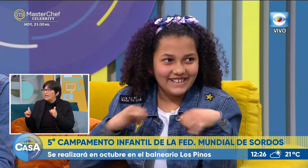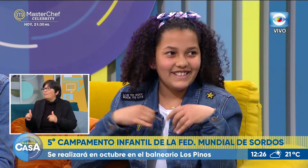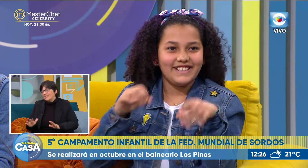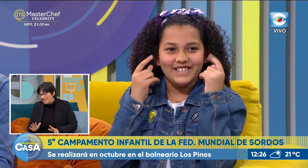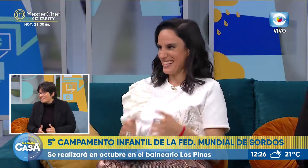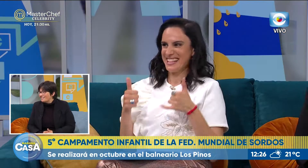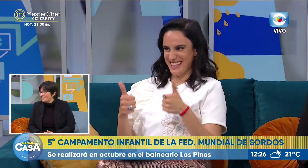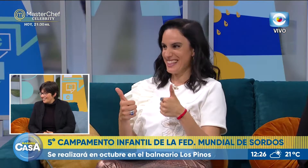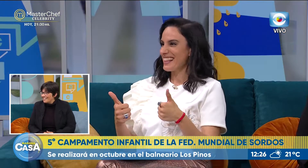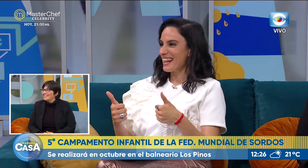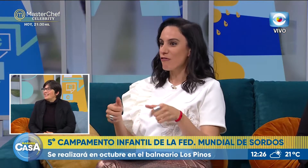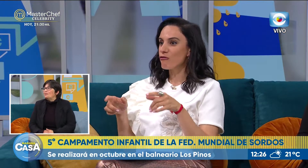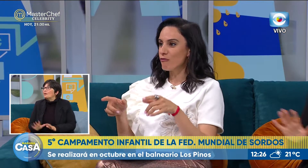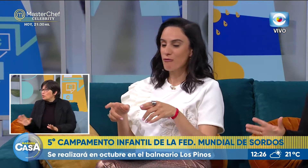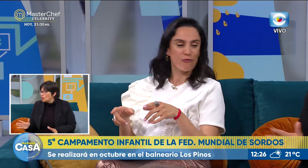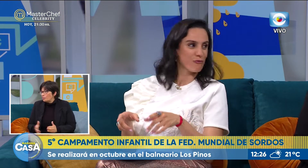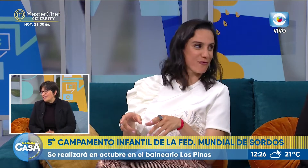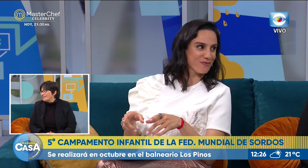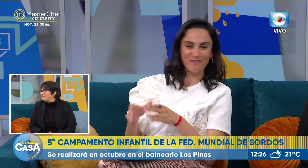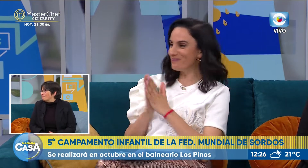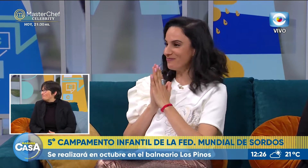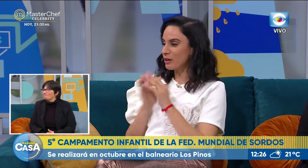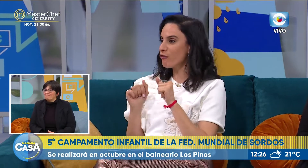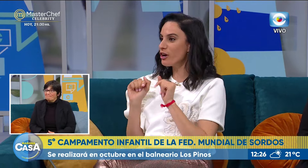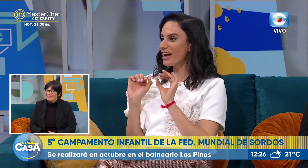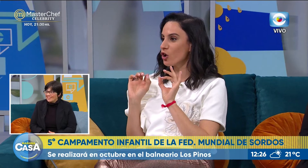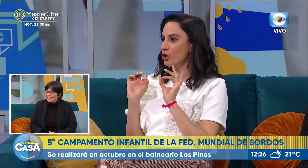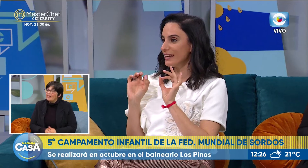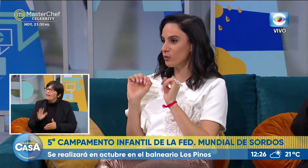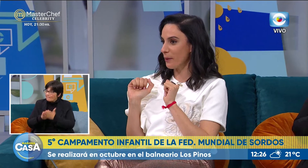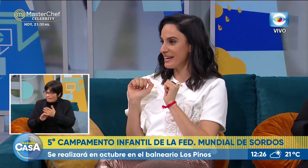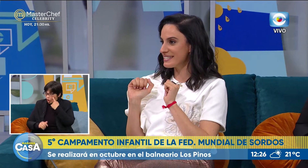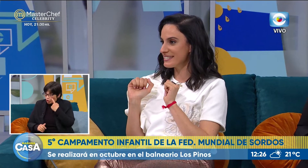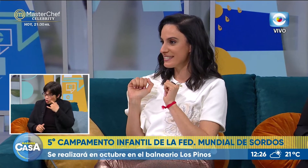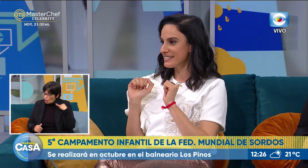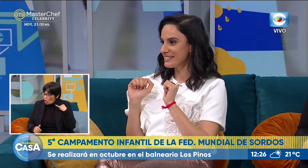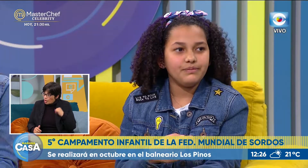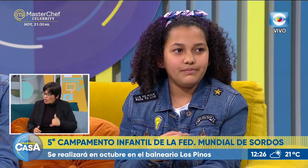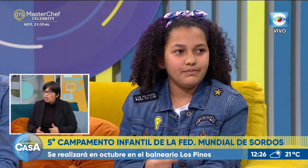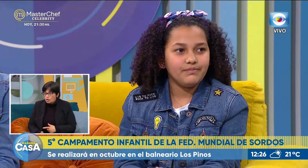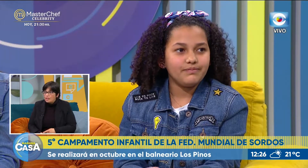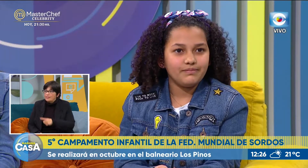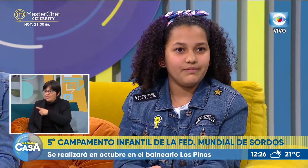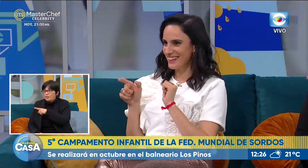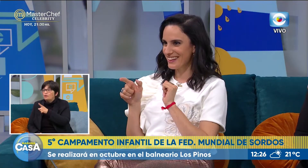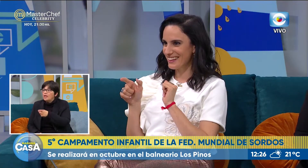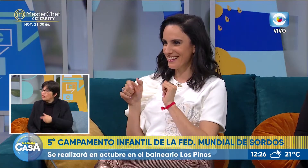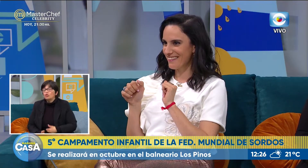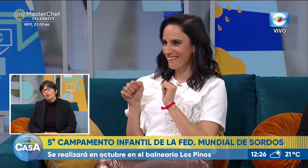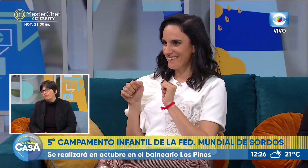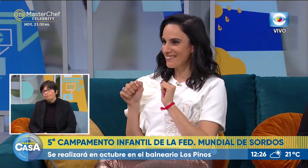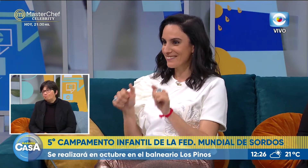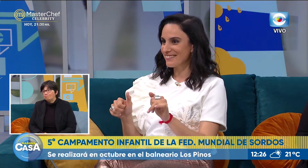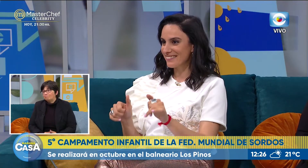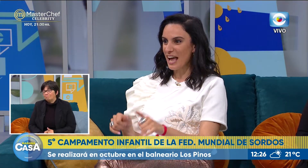Y pasear. Y va a haber muchas sorpresas. ¿Fueron a Colonia alguna vez? Yo sí, dice Sofía.